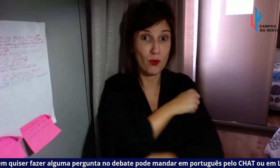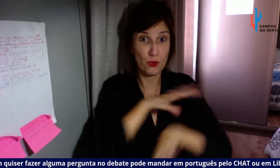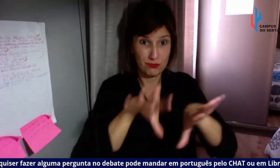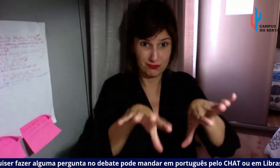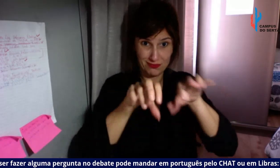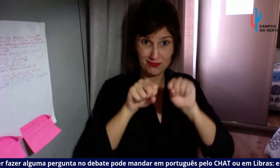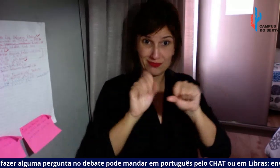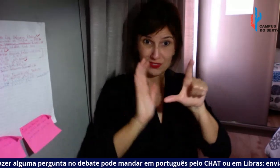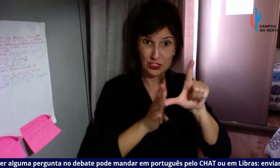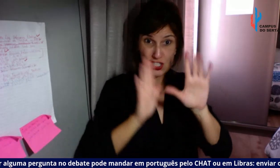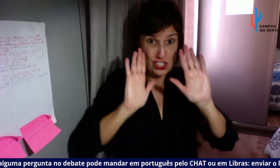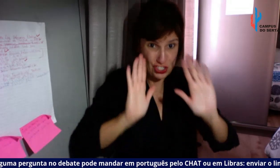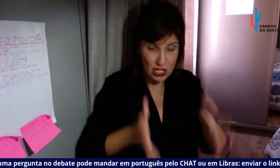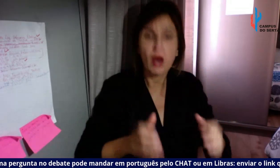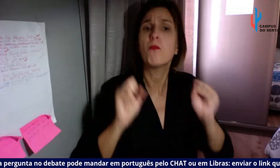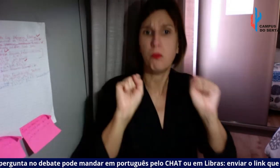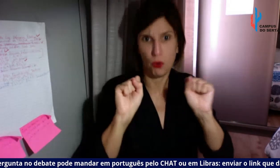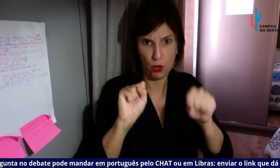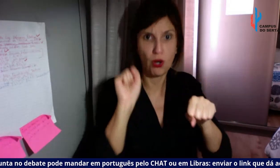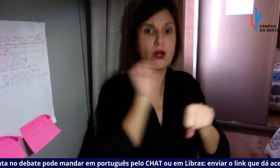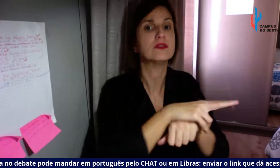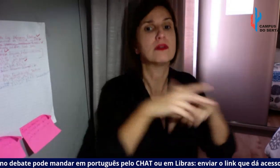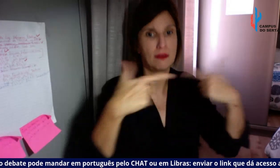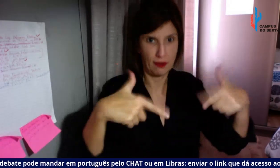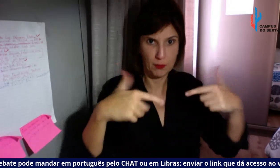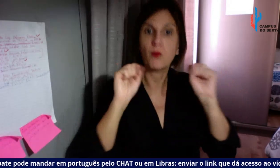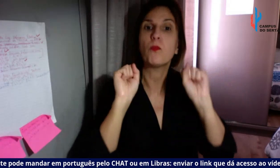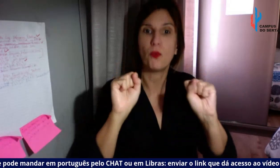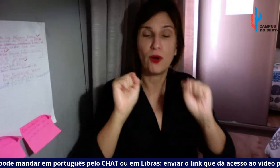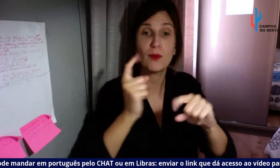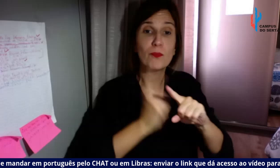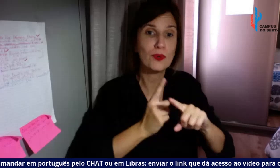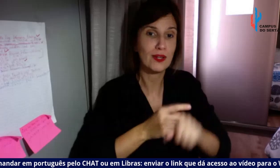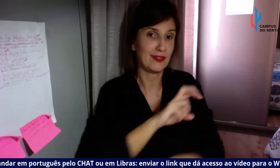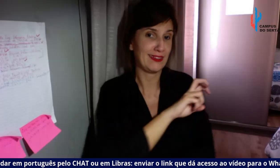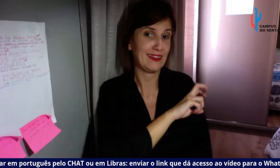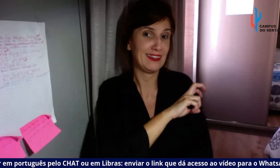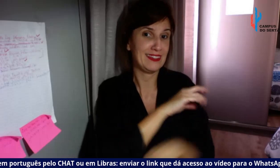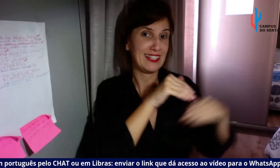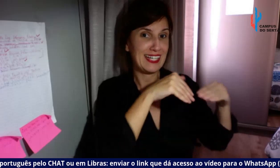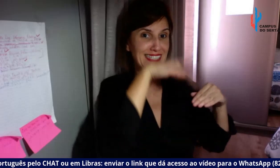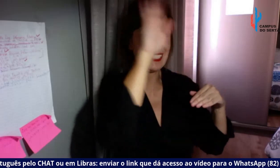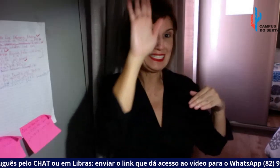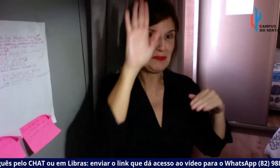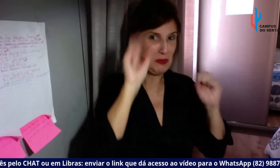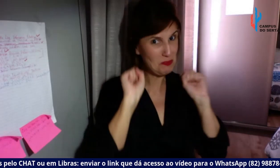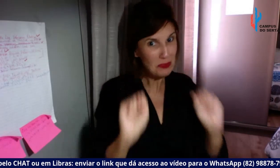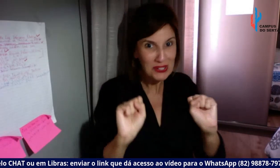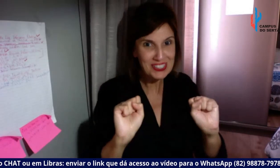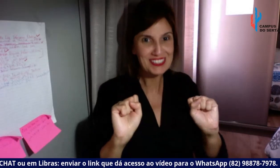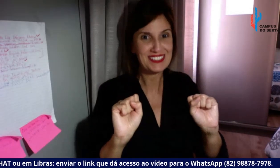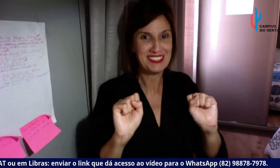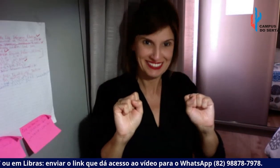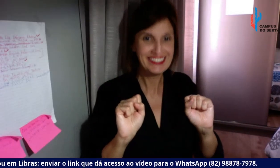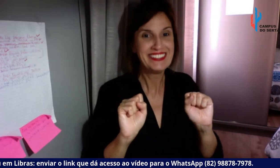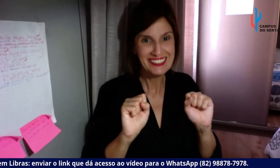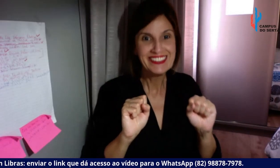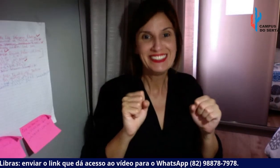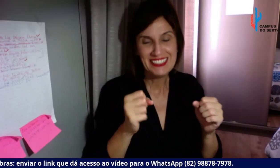né, até os diferentes níveis de educação, e aqueles que já forem egressos do curso de Letras